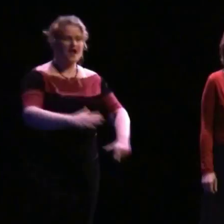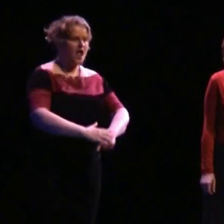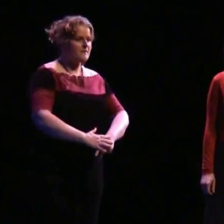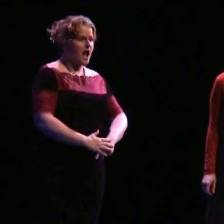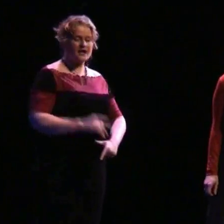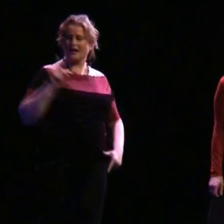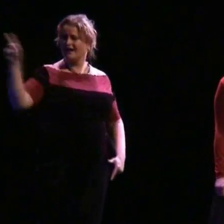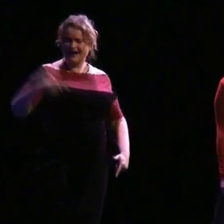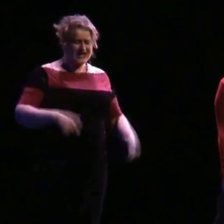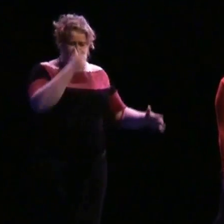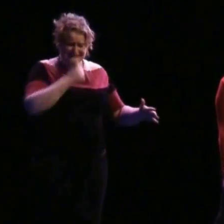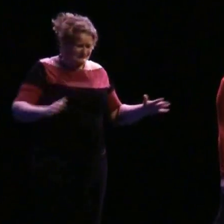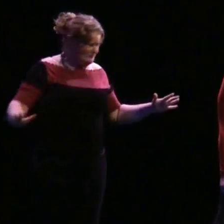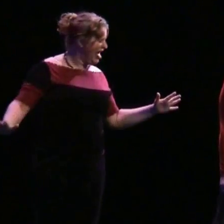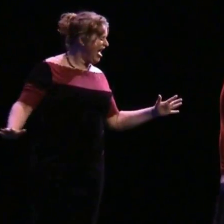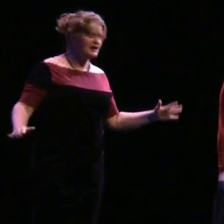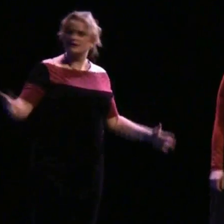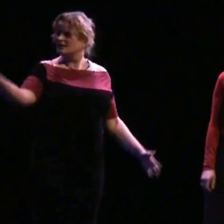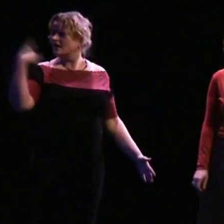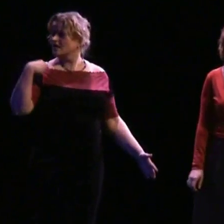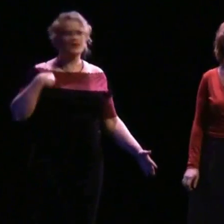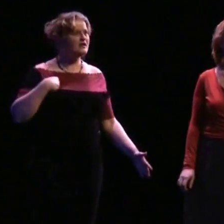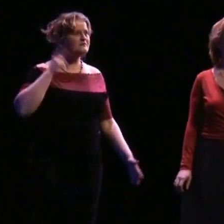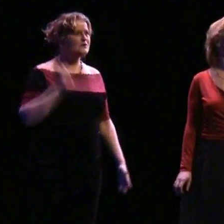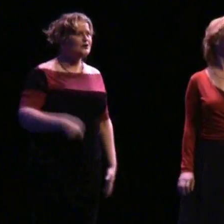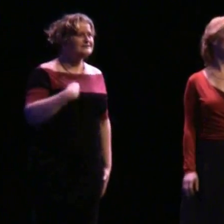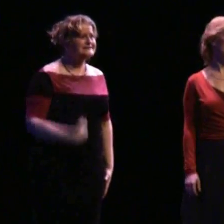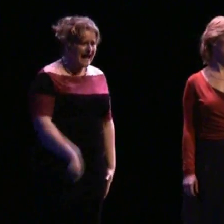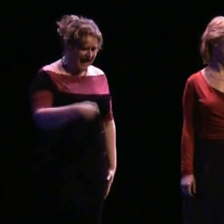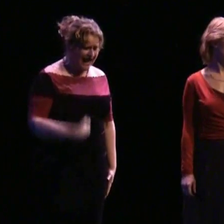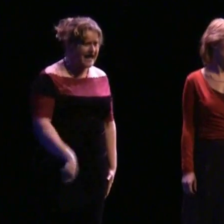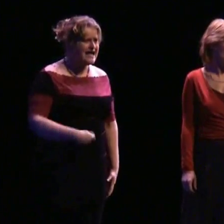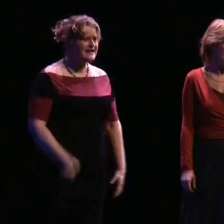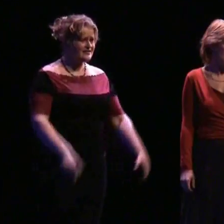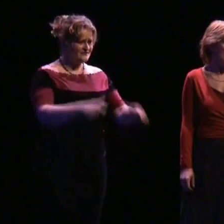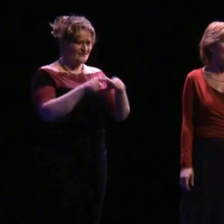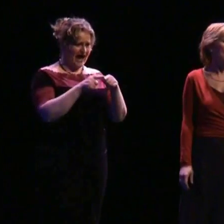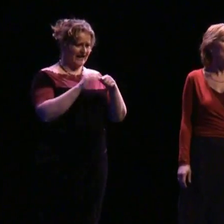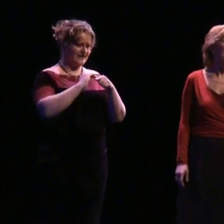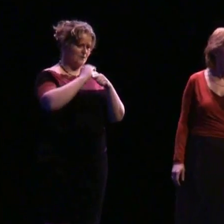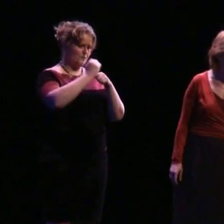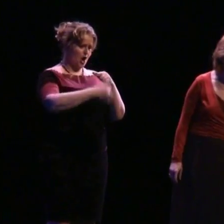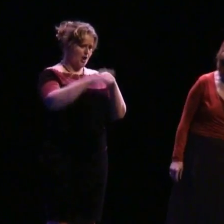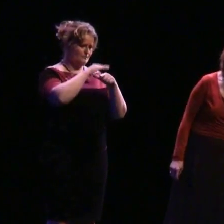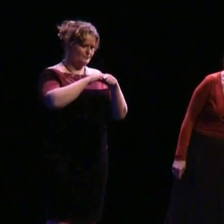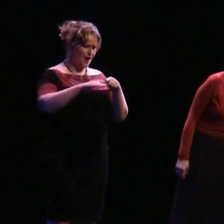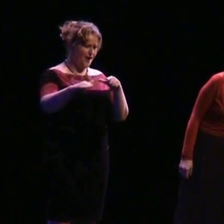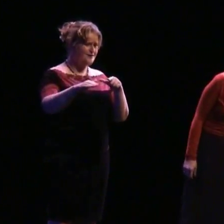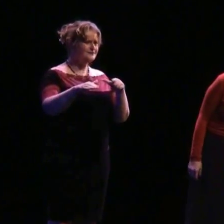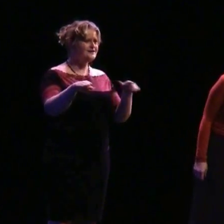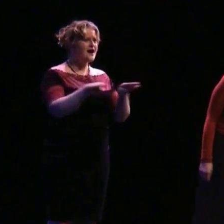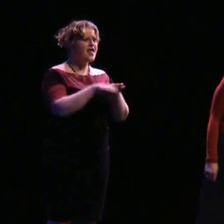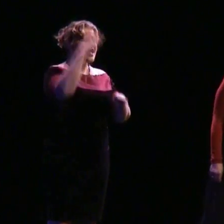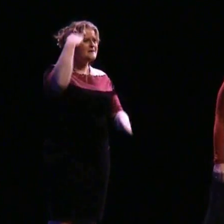Die had er een bloedhekel aan. Hij vond het een vieze warbel daar beneden. Dus ik moest me van hem